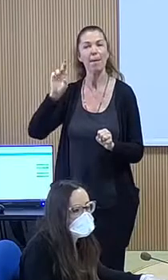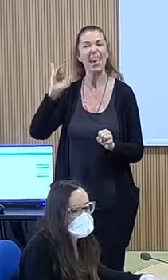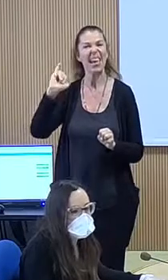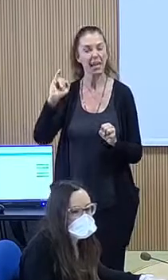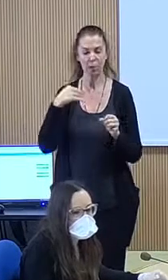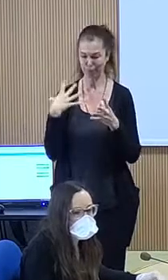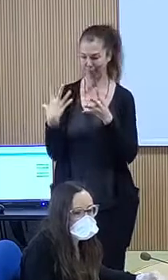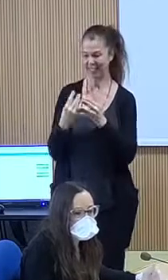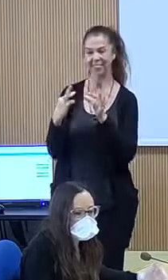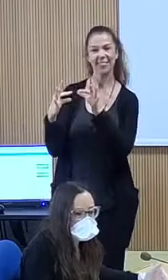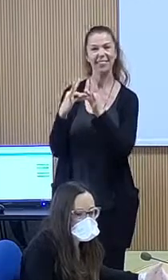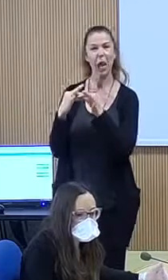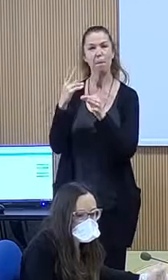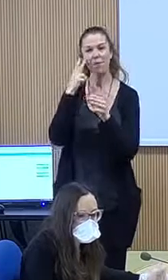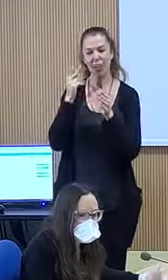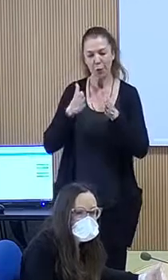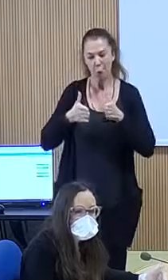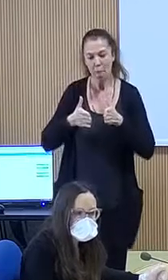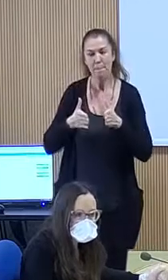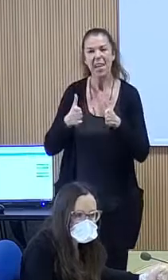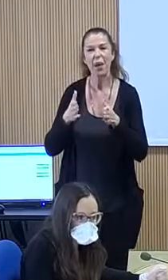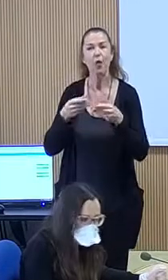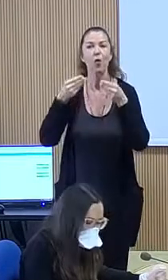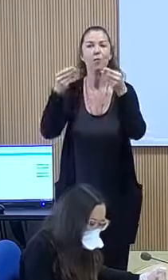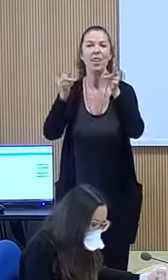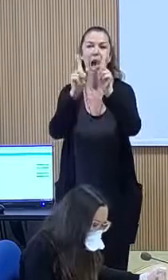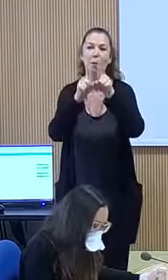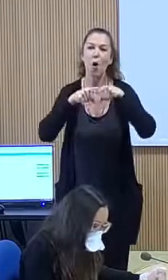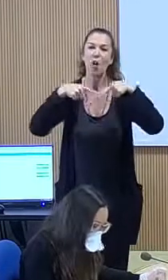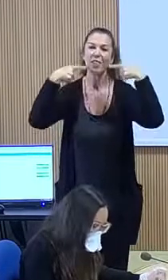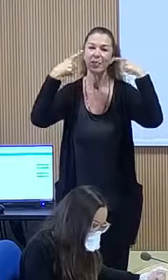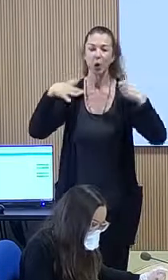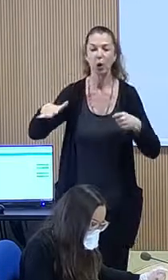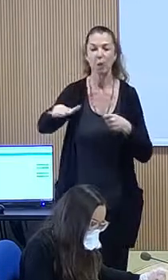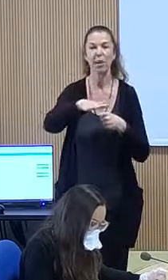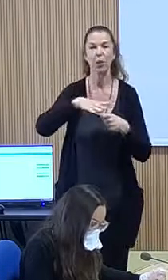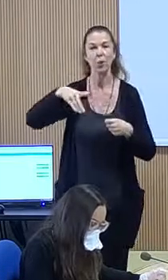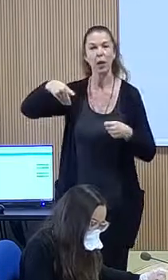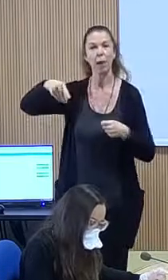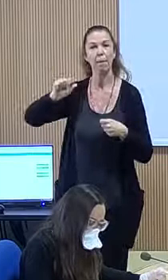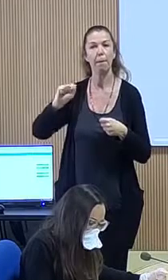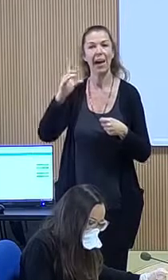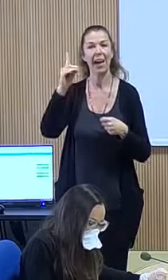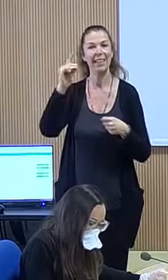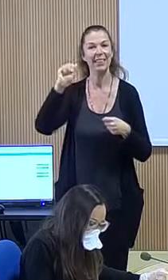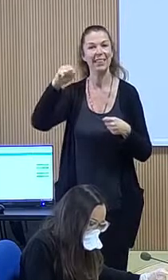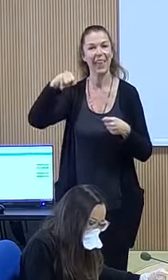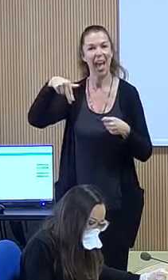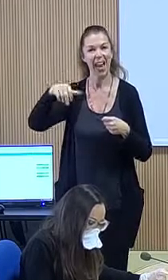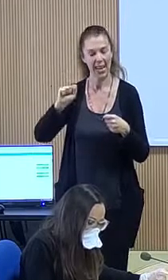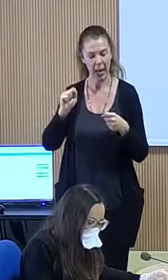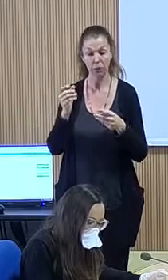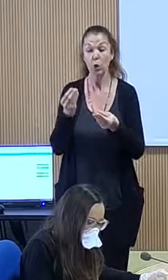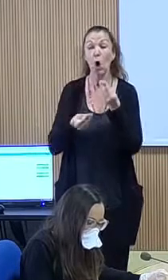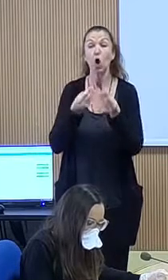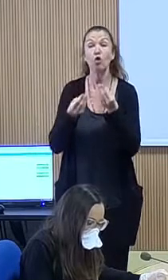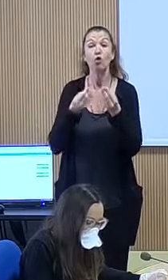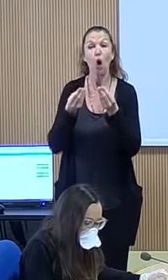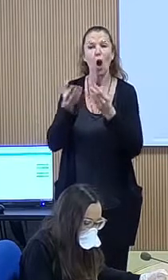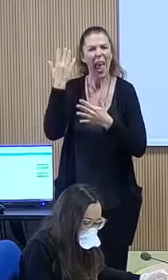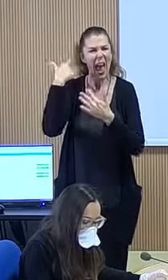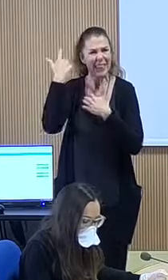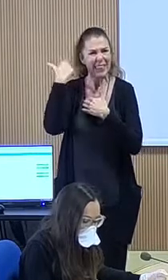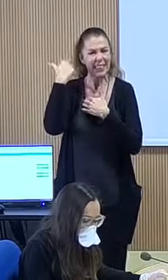quel percorso di ridiamo un sorriso la pianura padana poi con l'associazione giochi antichi e toccati c'è un programma condiviso